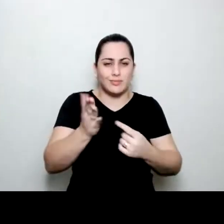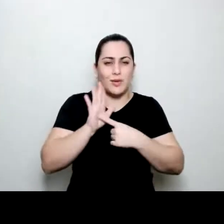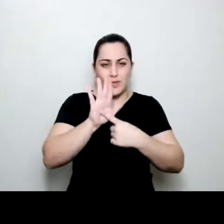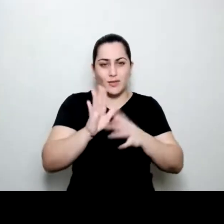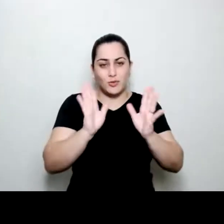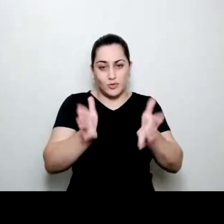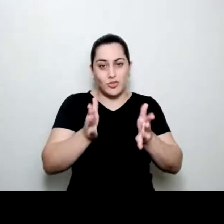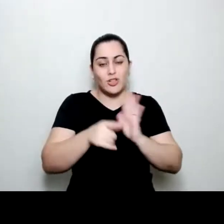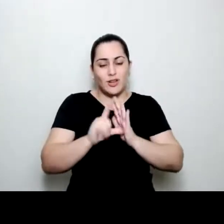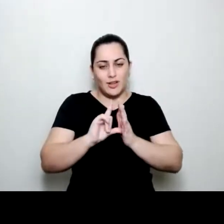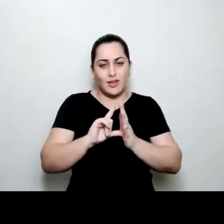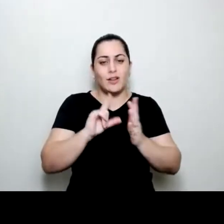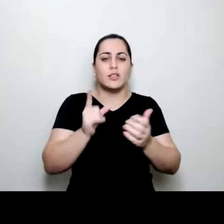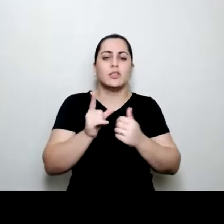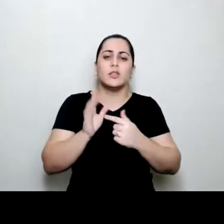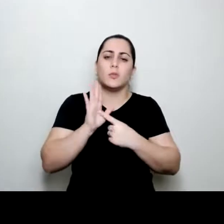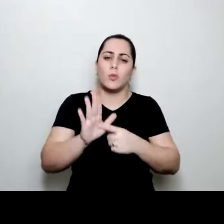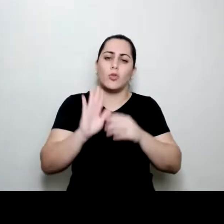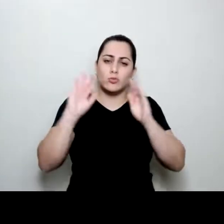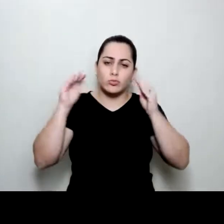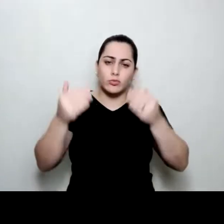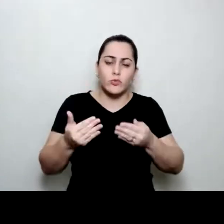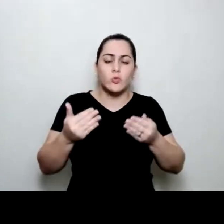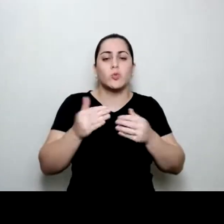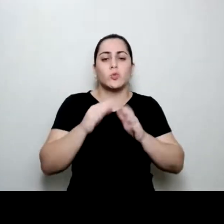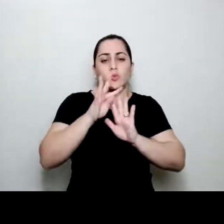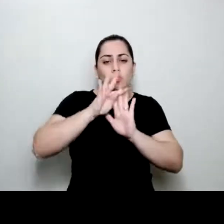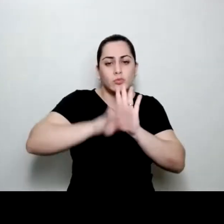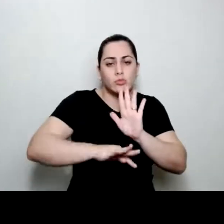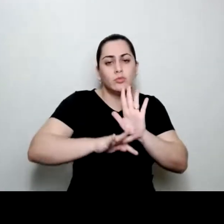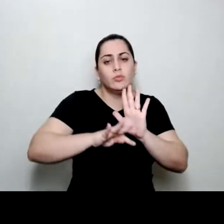deixam explícito essa centralidade absoluta do texto